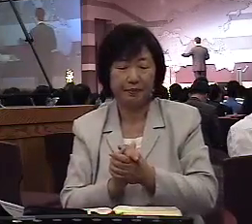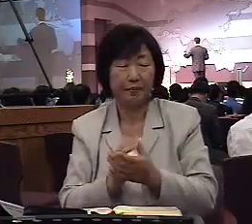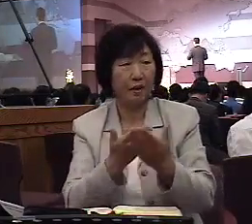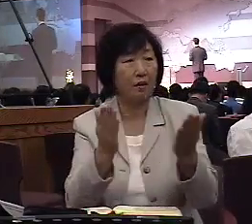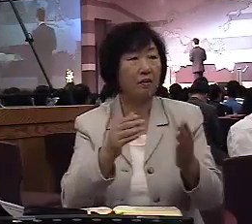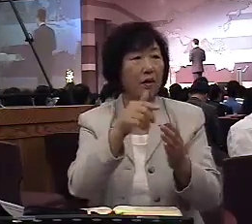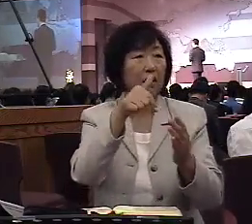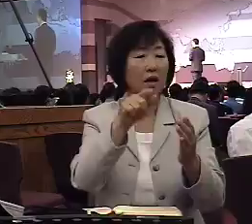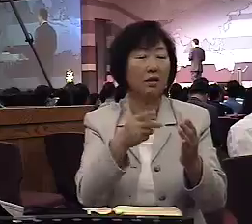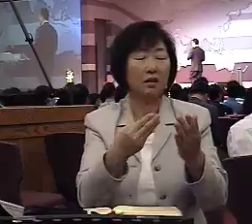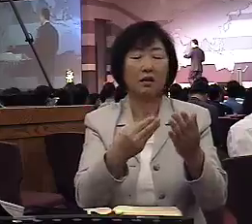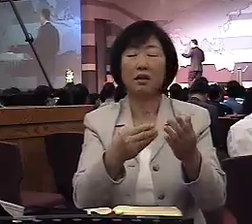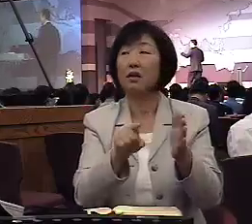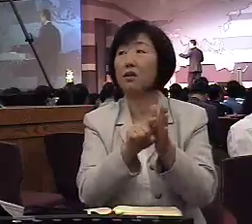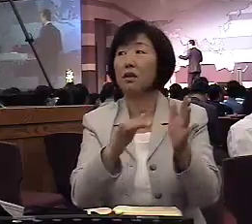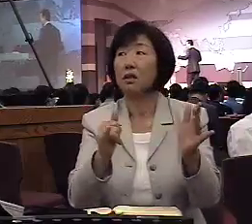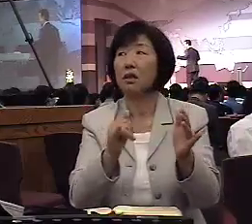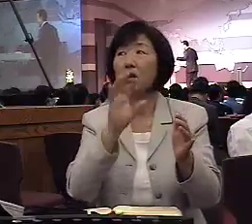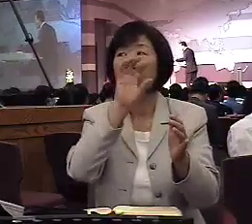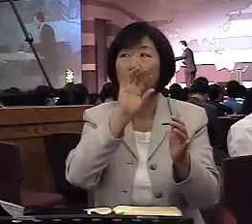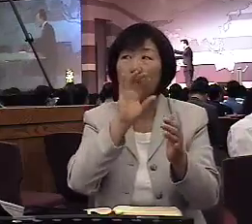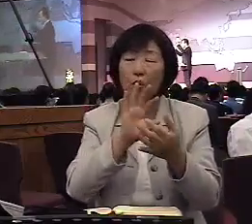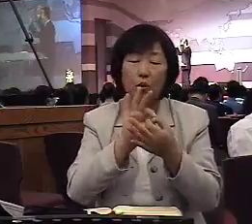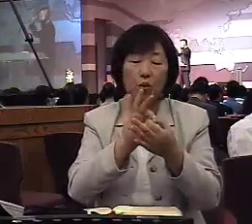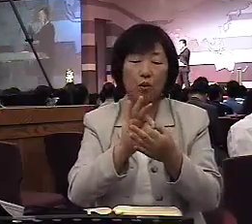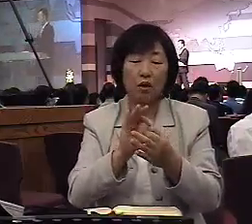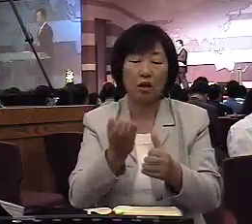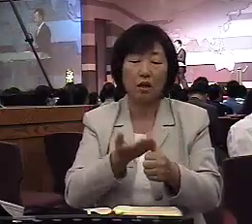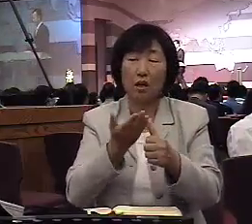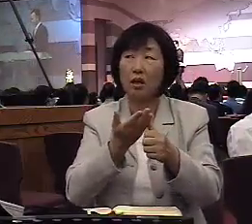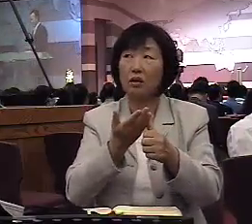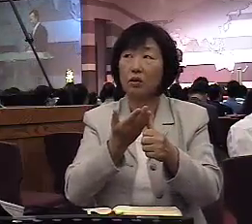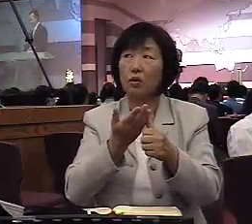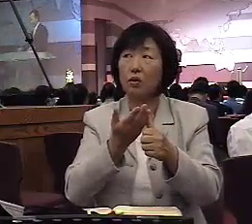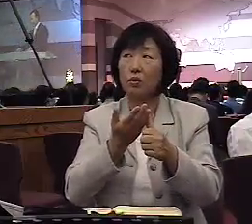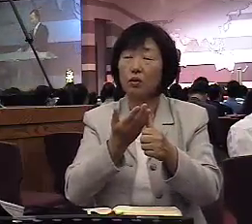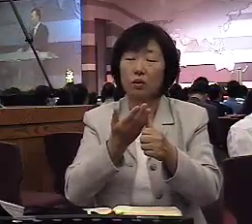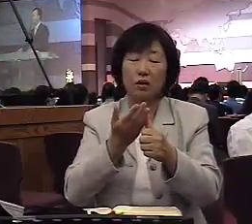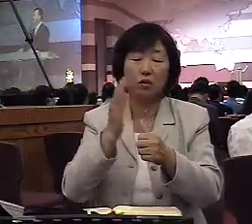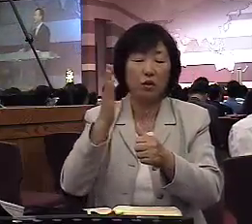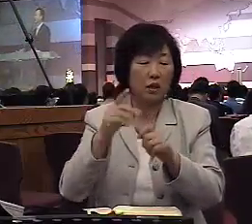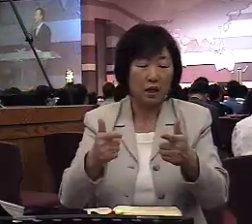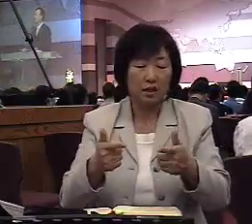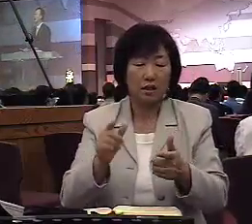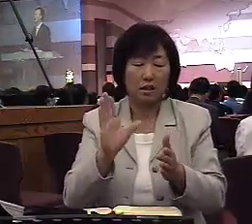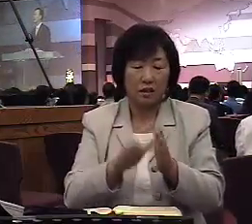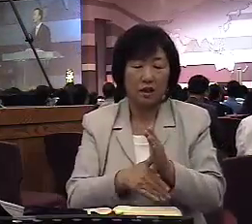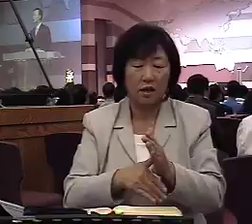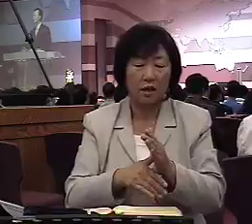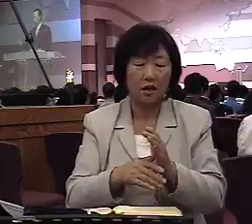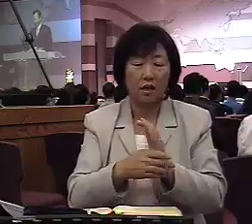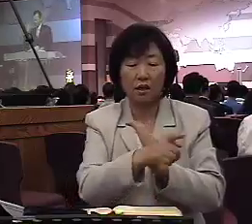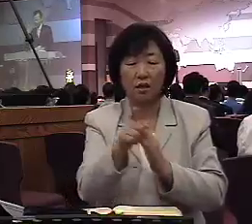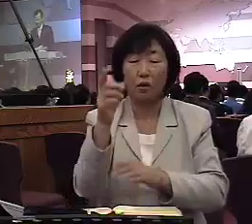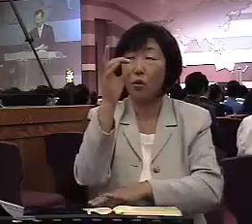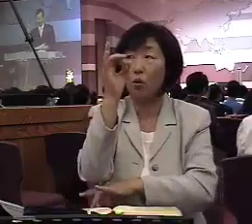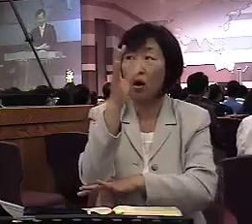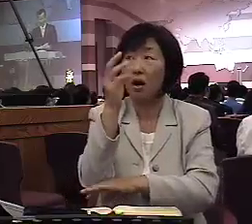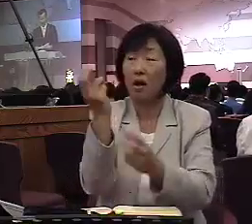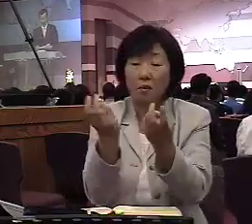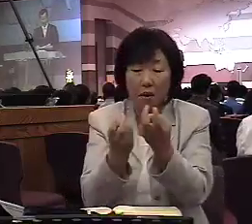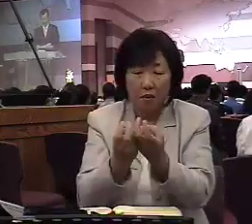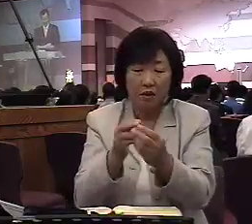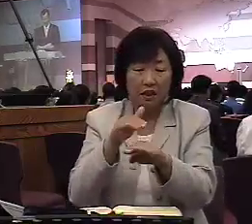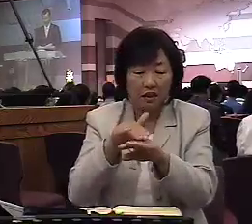여러분, 갈라디아 교인들의 경우 훈련을 통해 양육되지 않았을 때 그들은 원래 관습으로 돌아가기